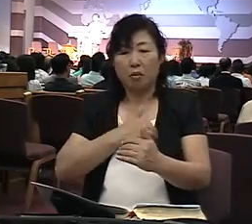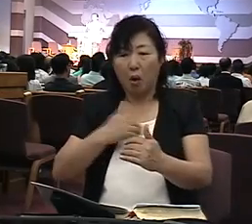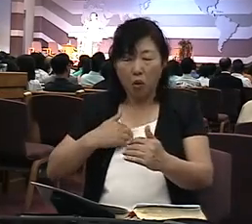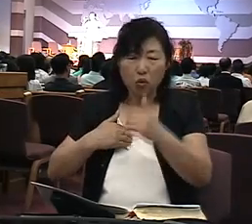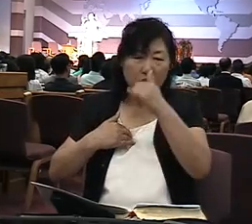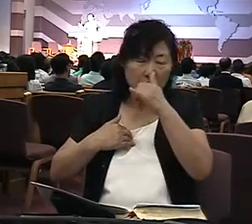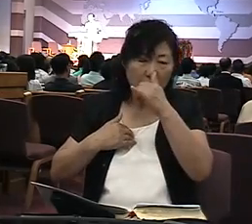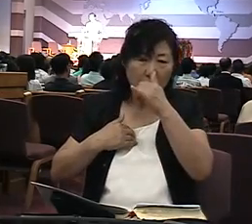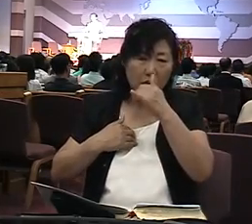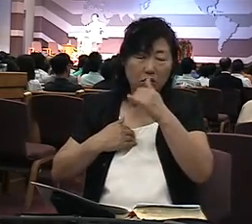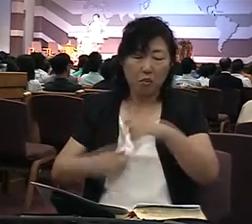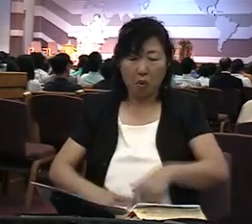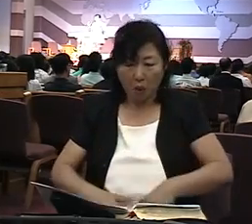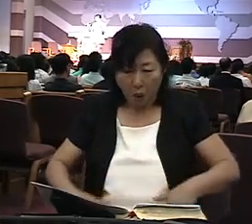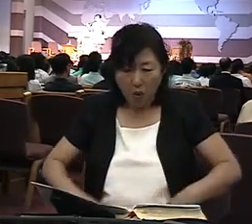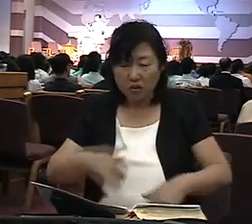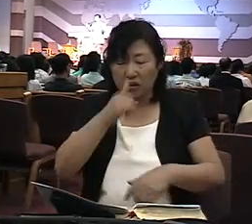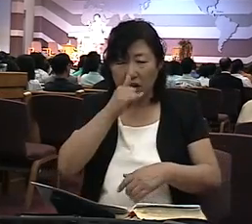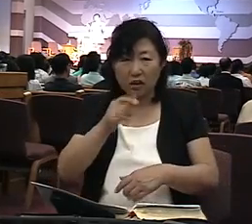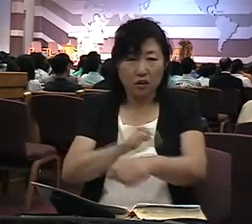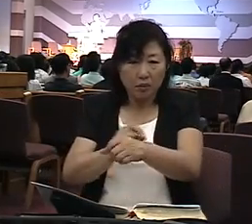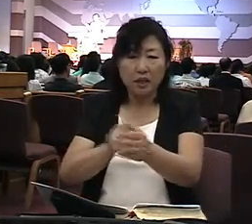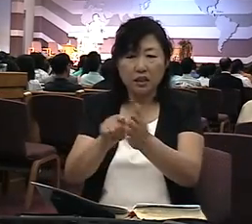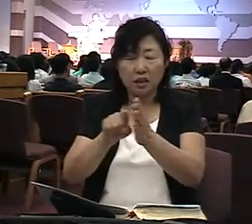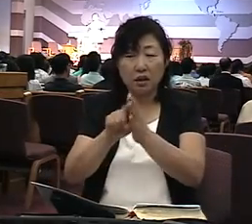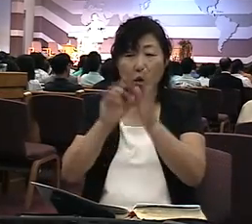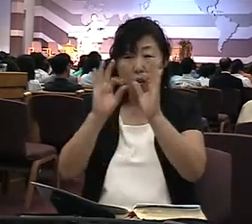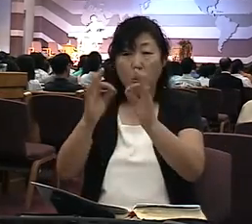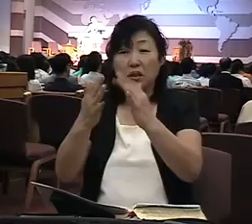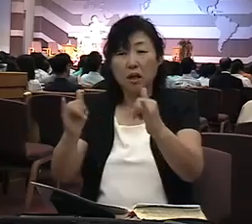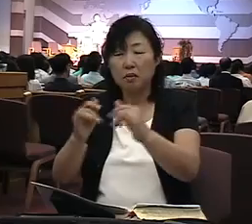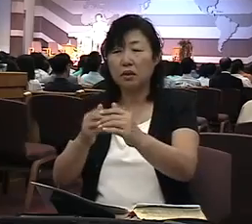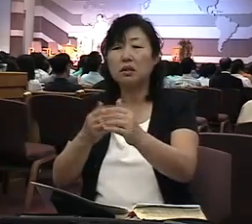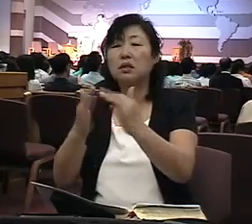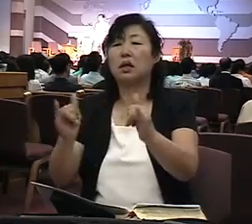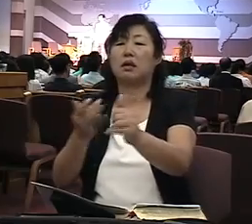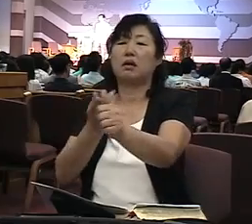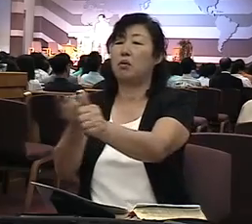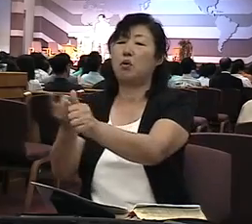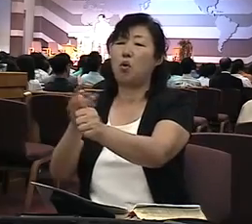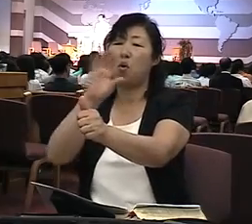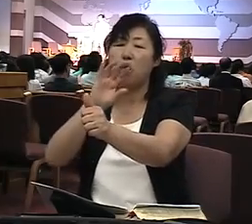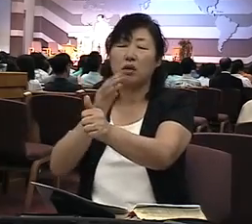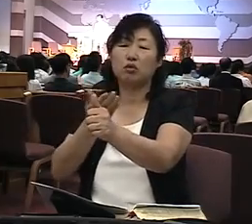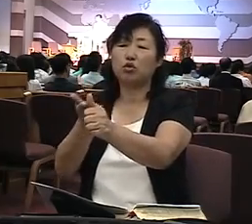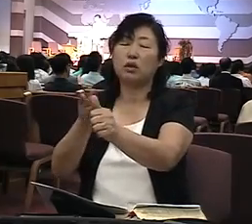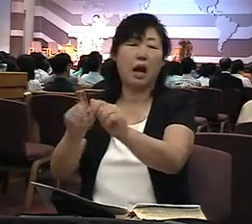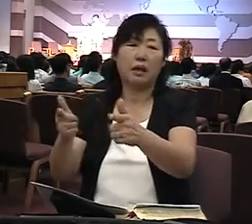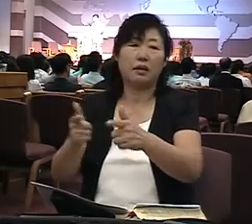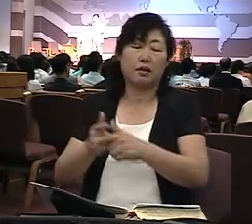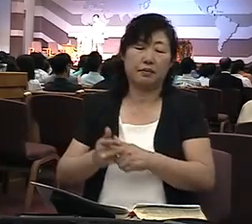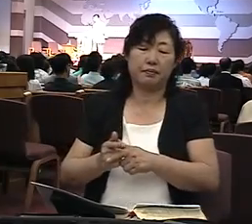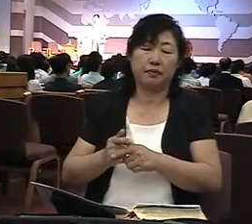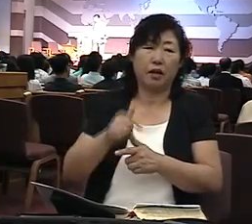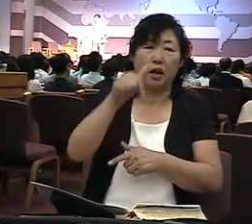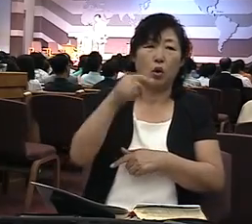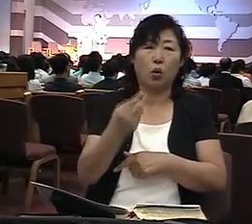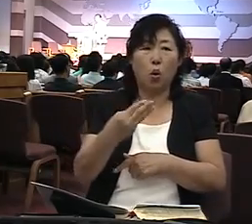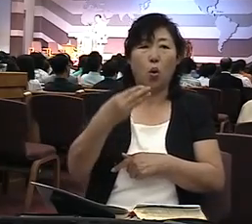특별한 신앙이 더 있던가 그런 자들에게만 주어지는 게 훈련이 아닙니다. 골로새서 1장 28절과 29절에